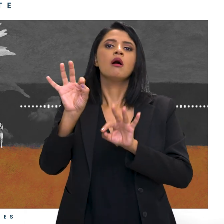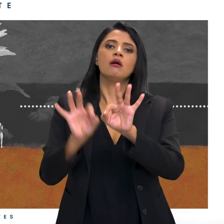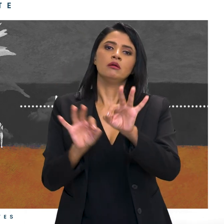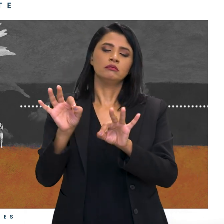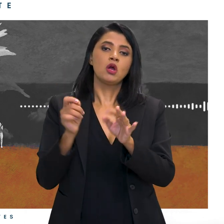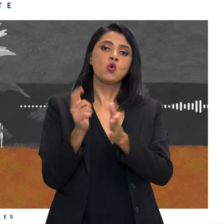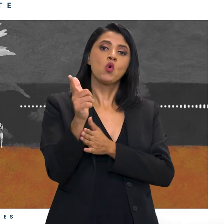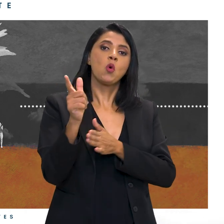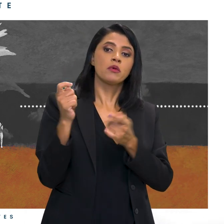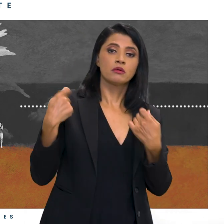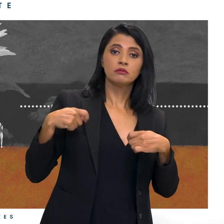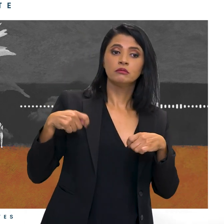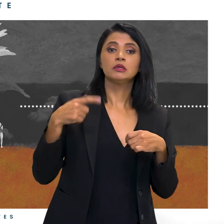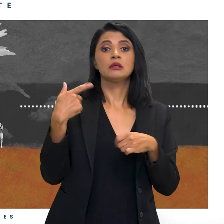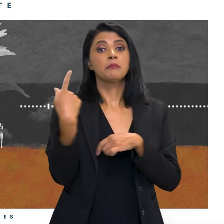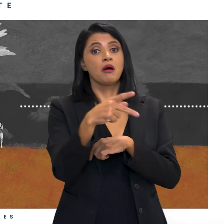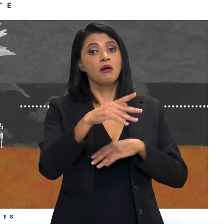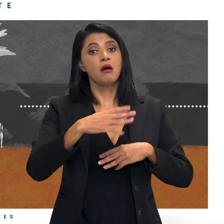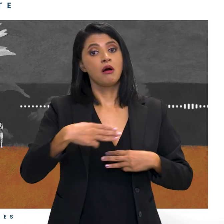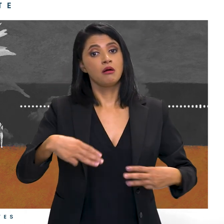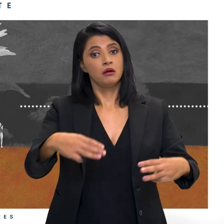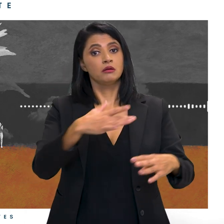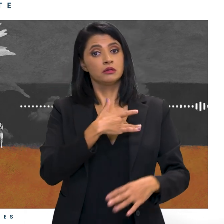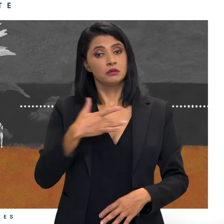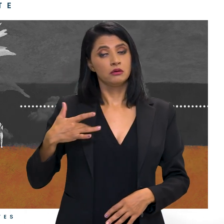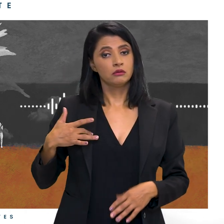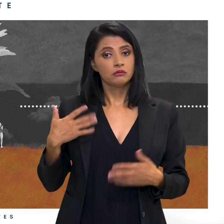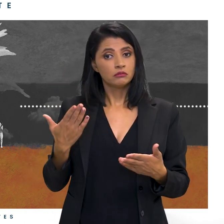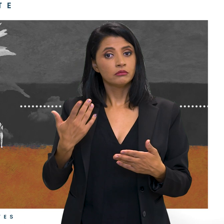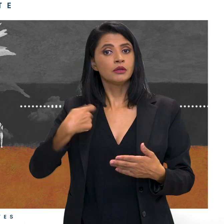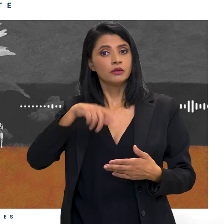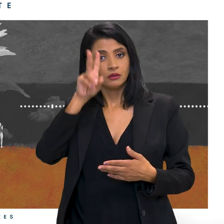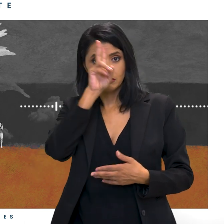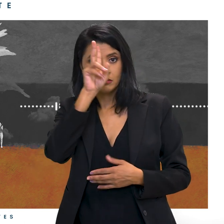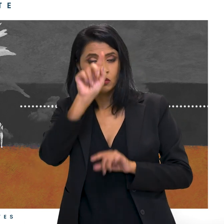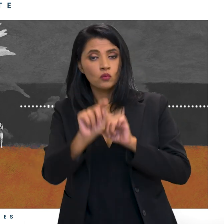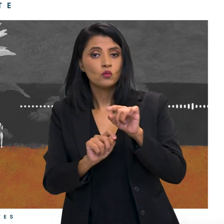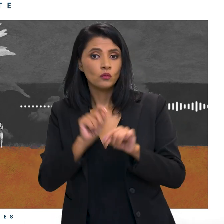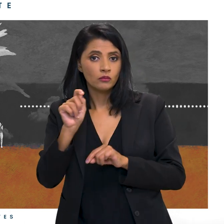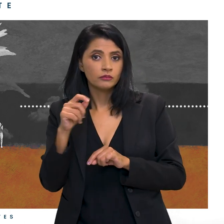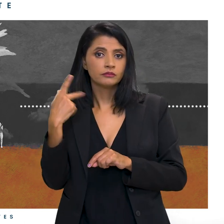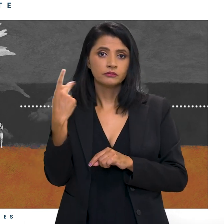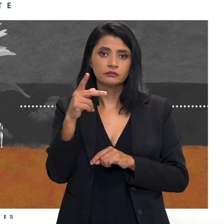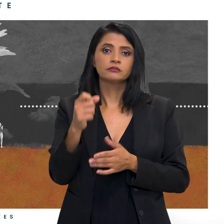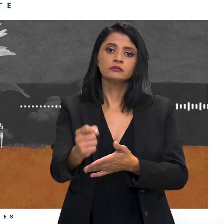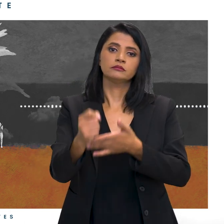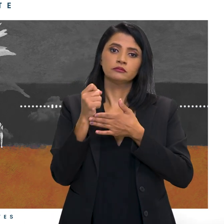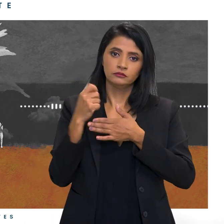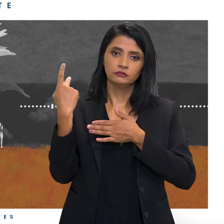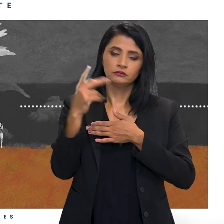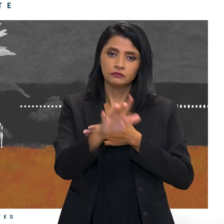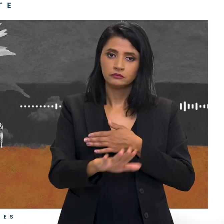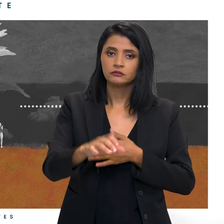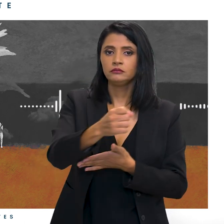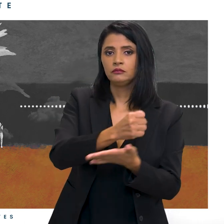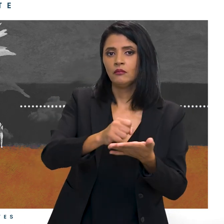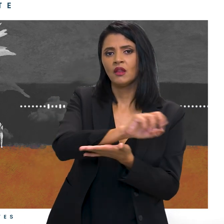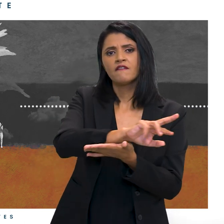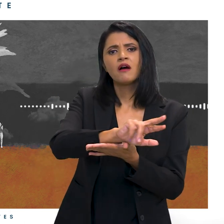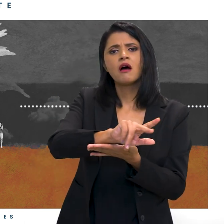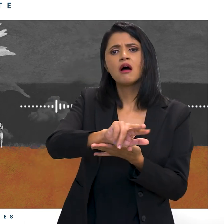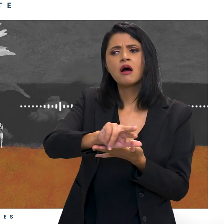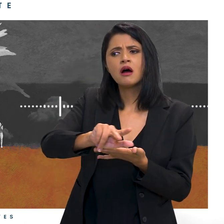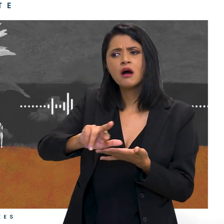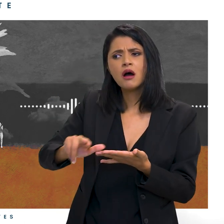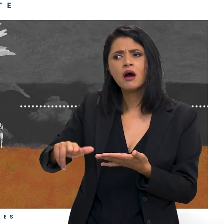de providenciar as compras que são pertinentes ao Ministério da Saúde. Então a gente tem que lembrar que a assistência farmacêutica